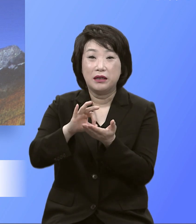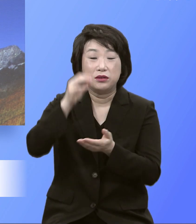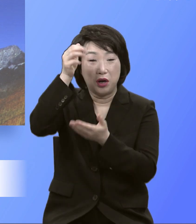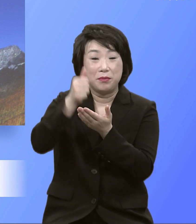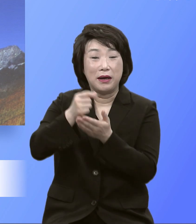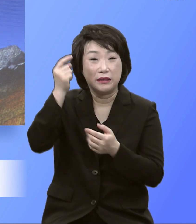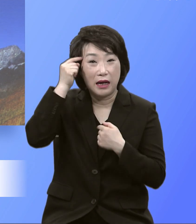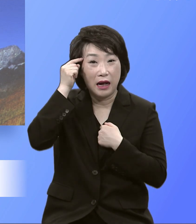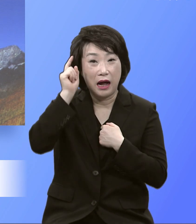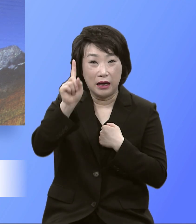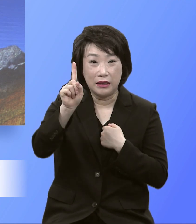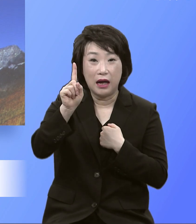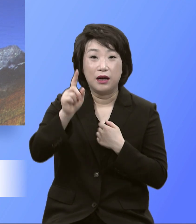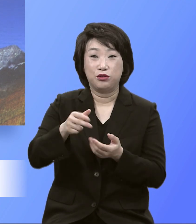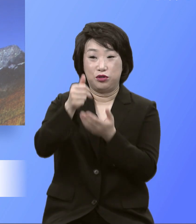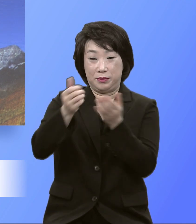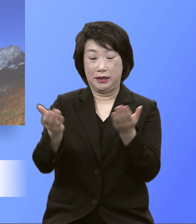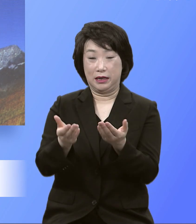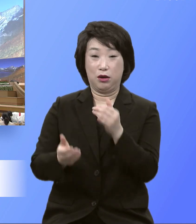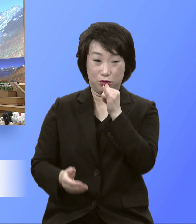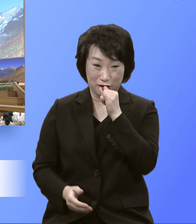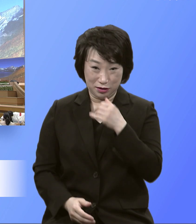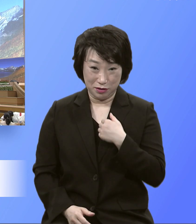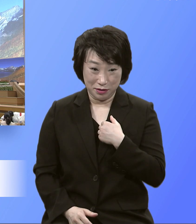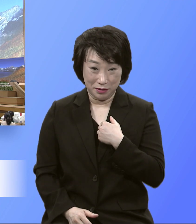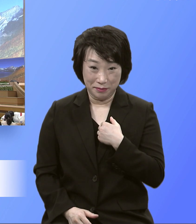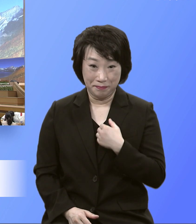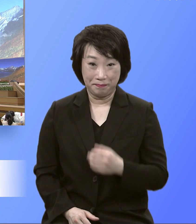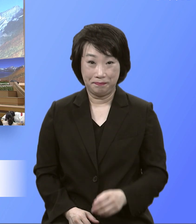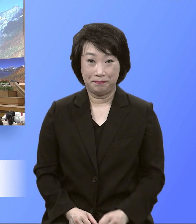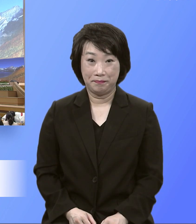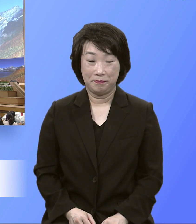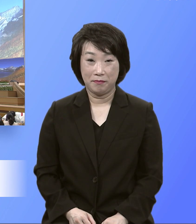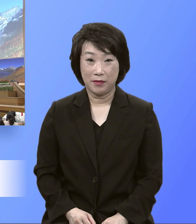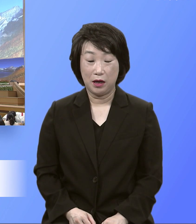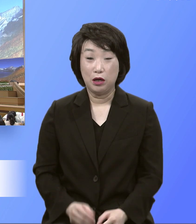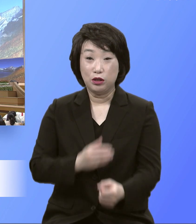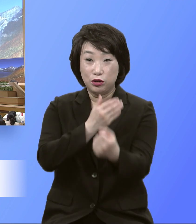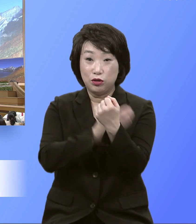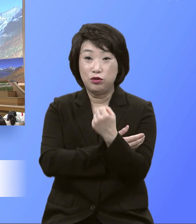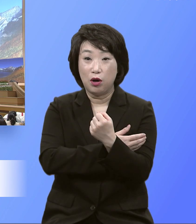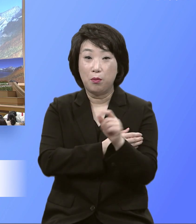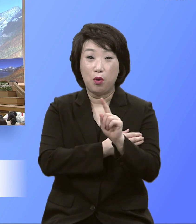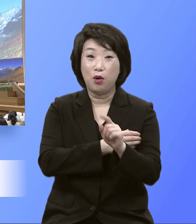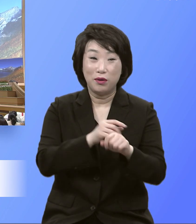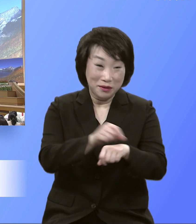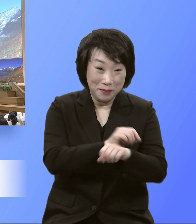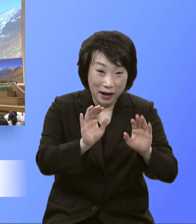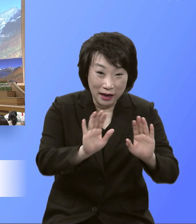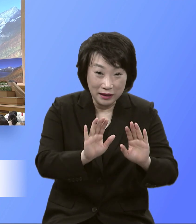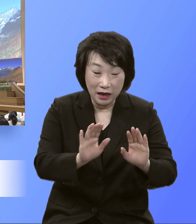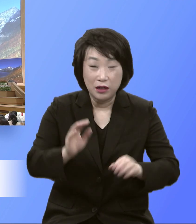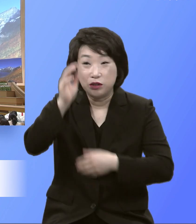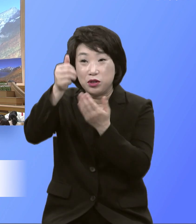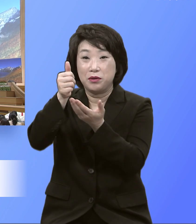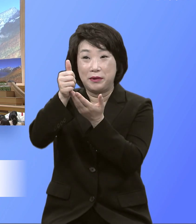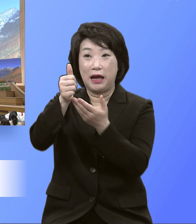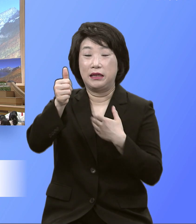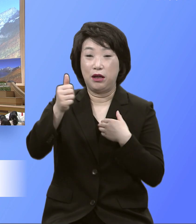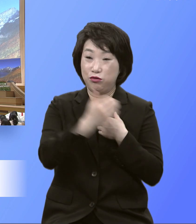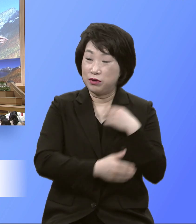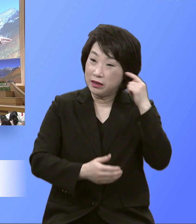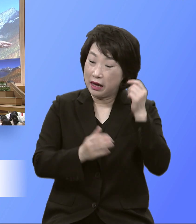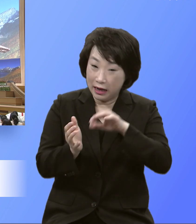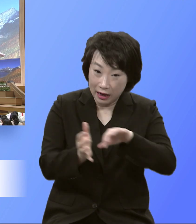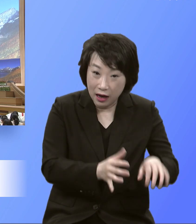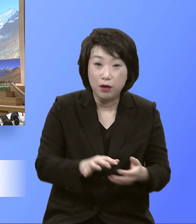성령의 생각으로 주가 역사하신다는 거예요. 능력이 다른 거 아니요? 얼마나 성령으로 육신의